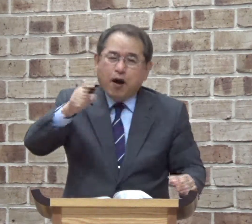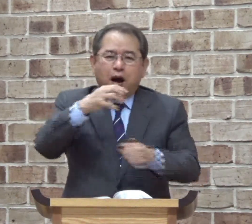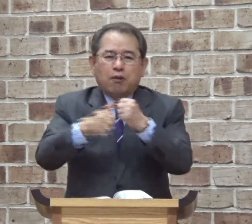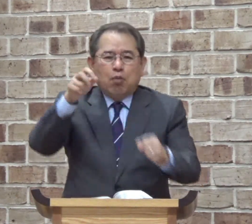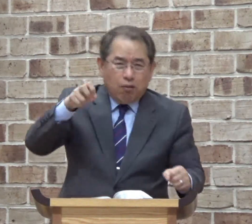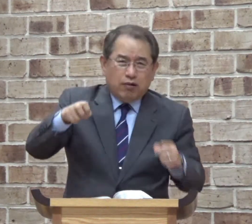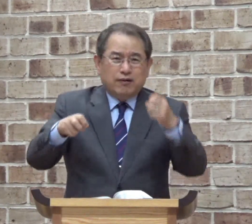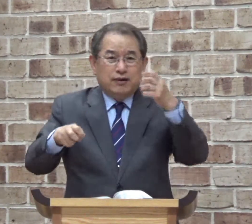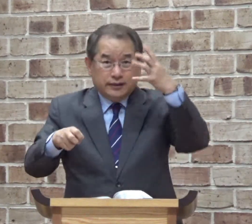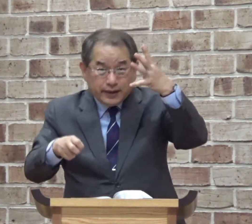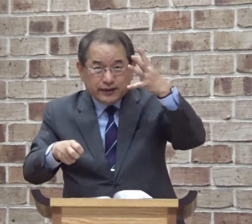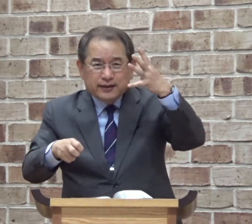거짓을 말하는 망령된 증인,